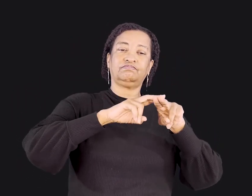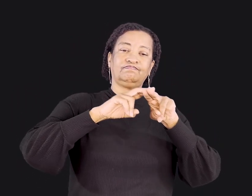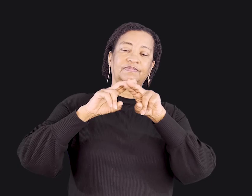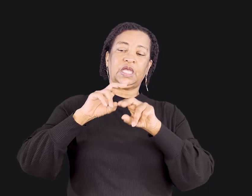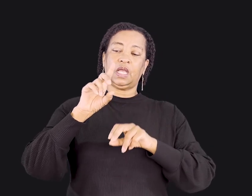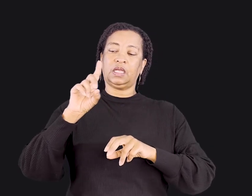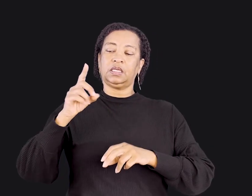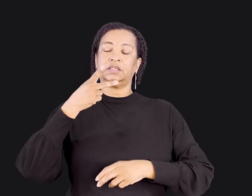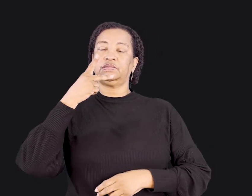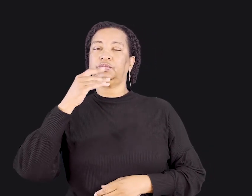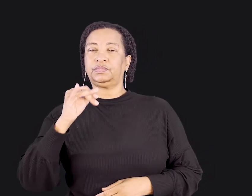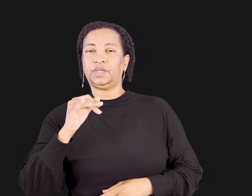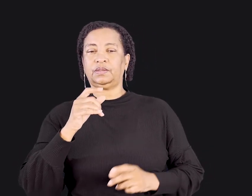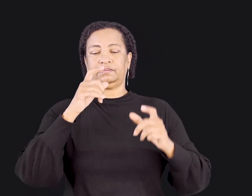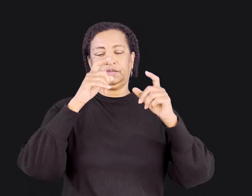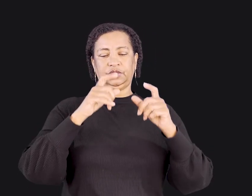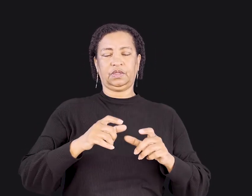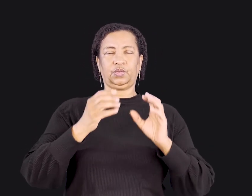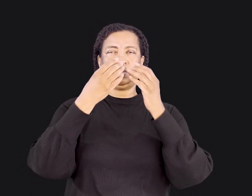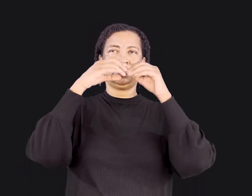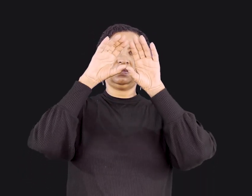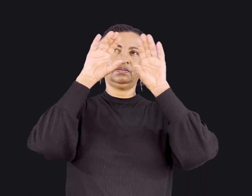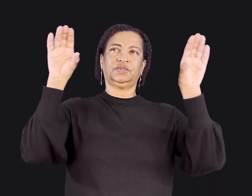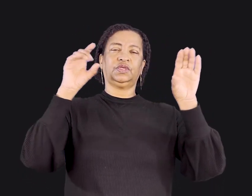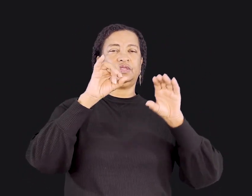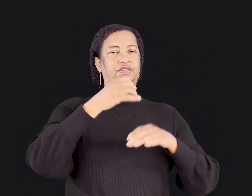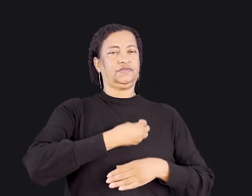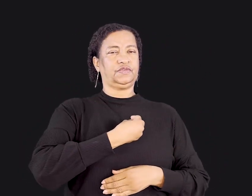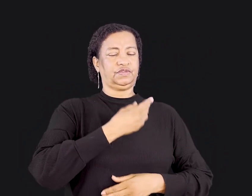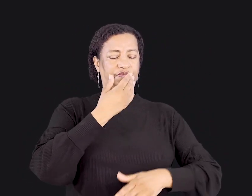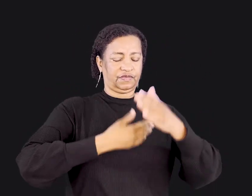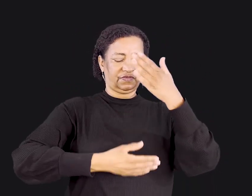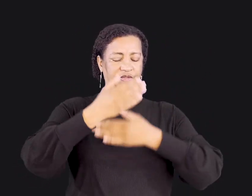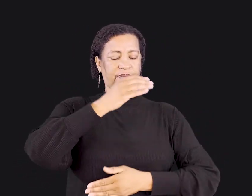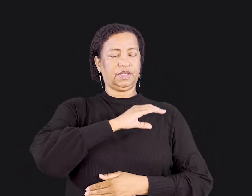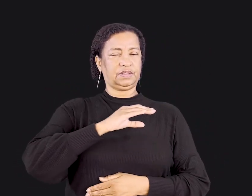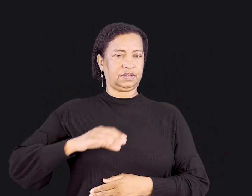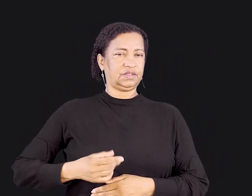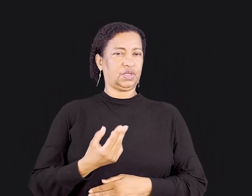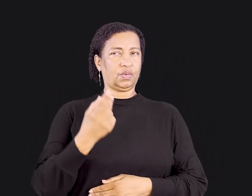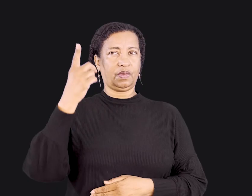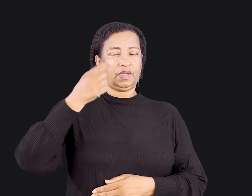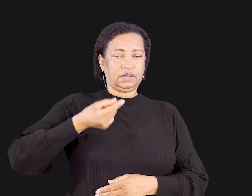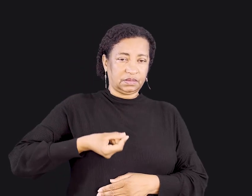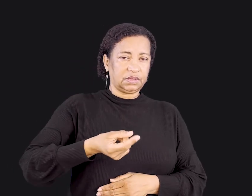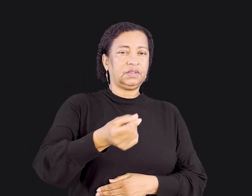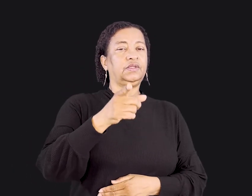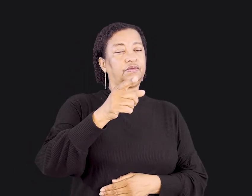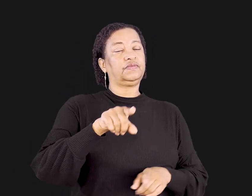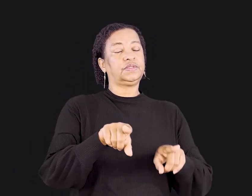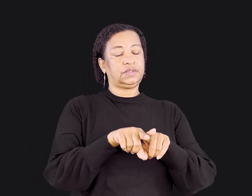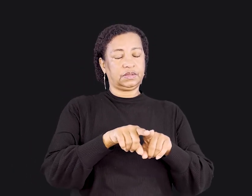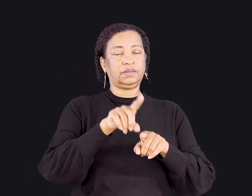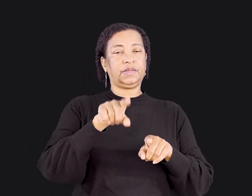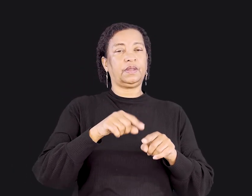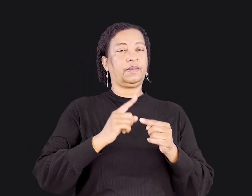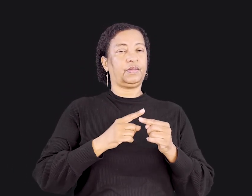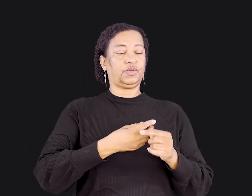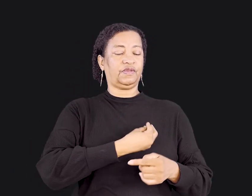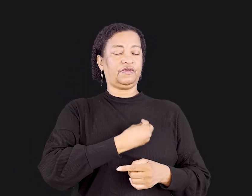Pai. Ele está num lugar celestial. Se você está em Cristo como ele é eterno, você é eterno porque está vivendo em Cristo. Você tem